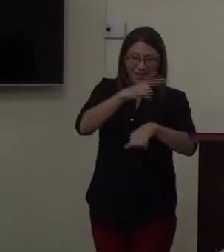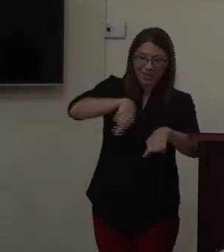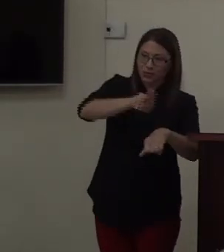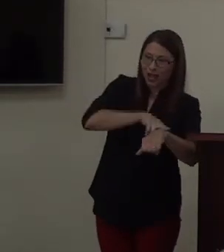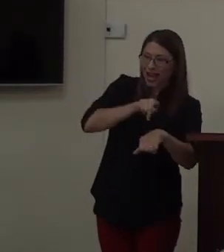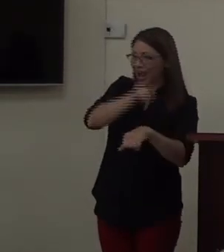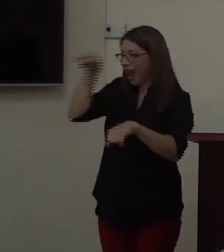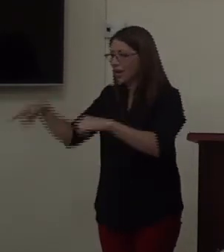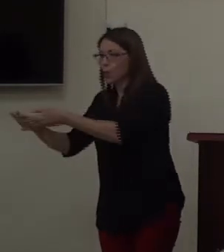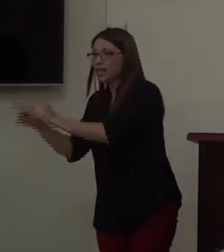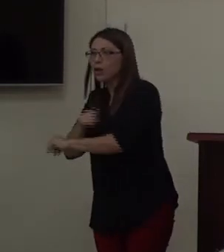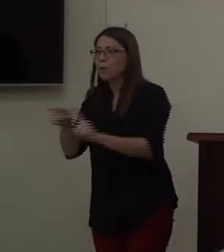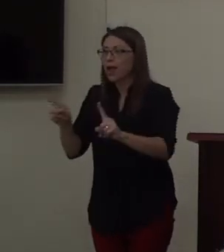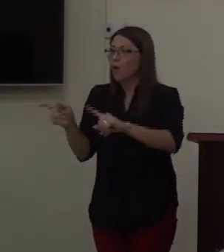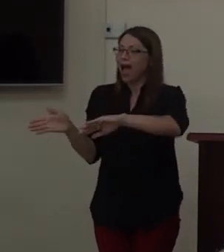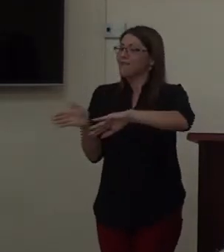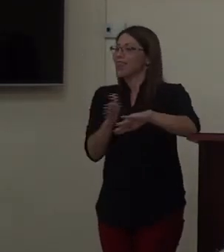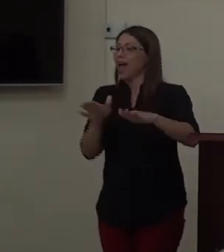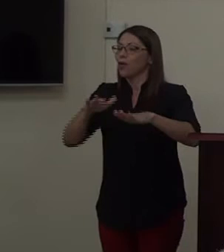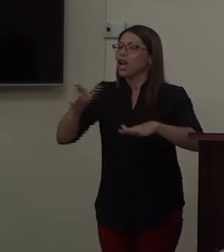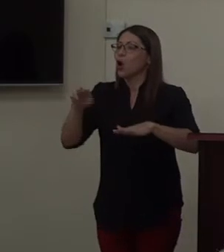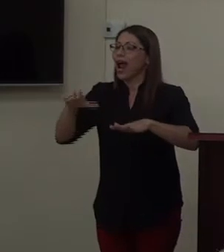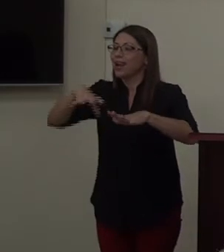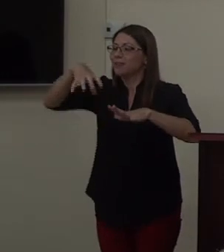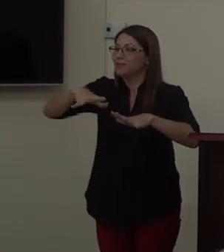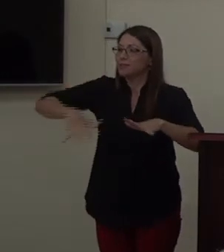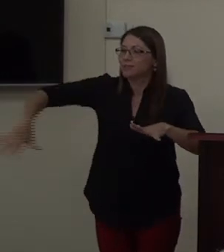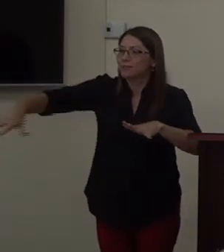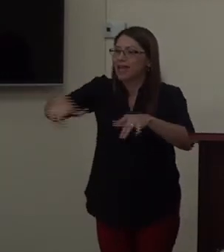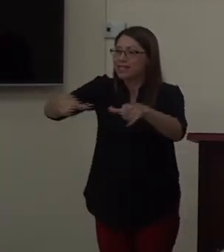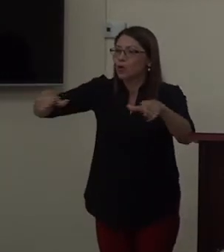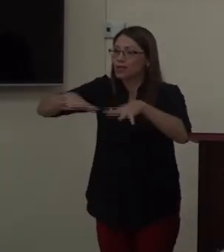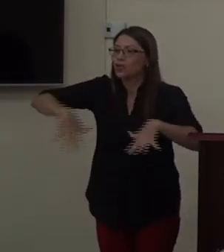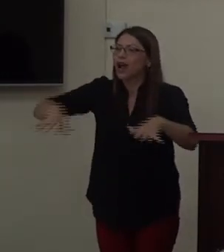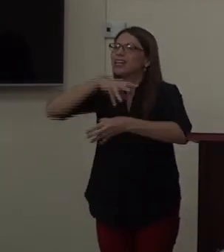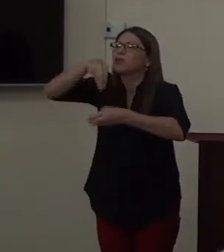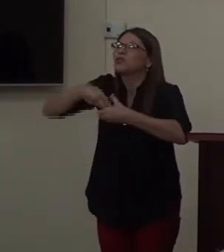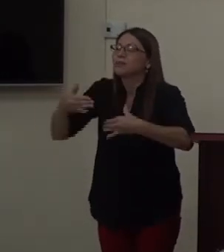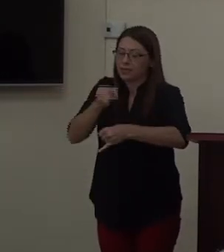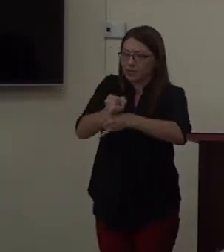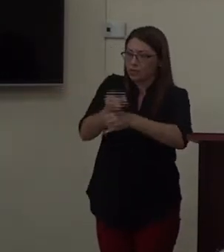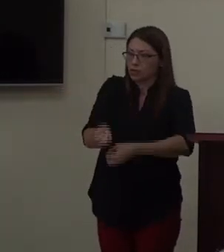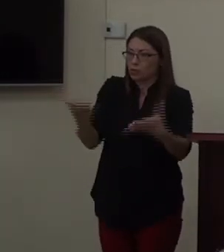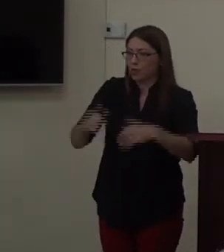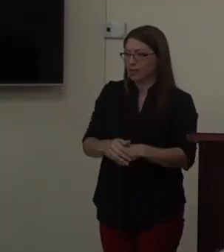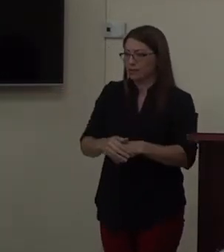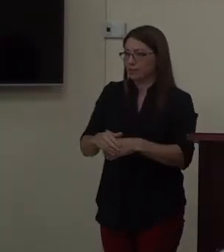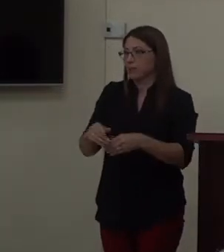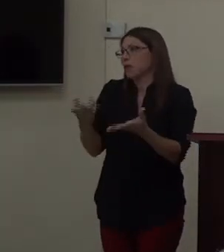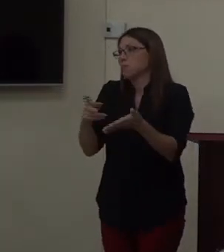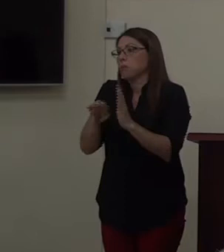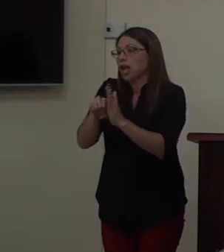contexto comunitario, pero hay un contexto local, y ese contexto local incluye instituciones públicas, entonces las oficinas, por ejemplo,